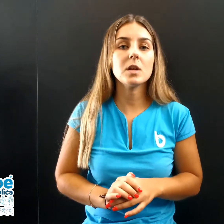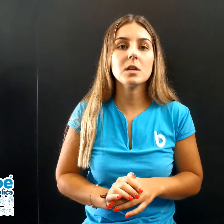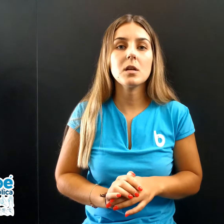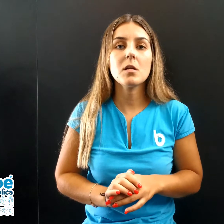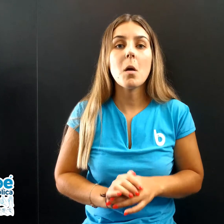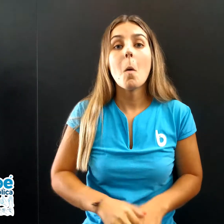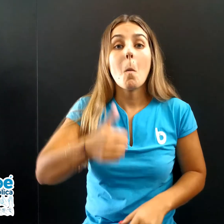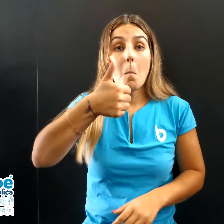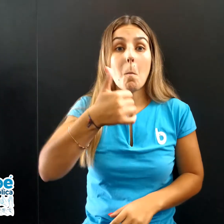em